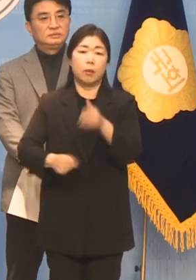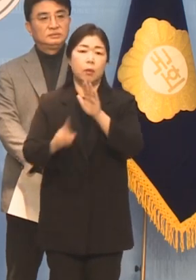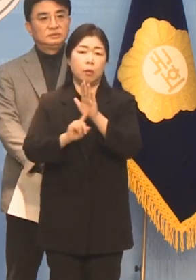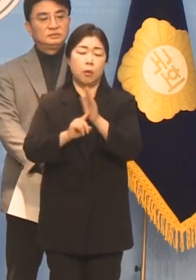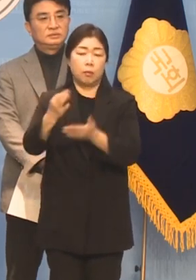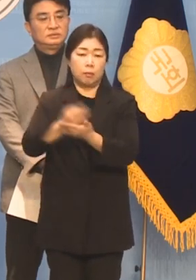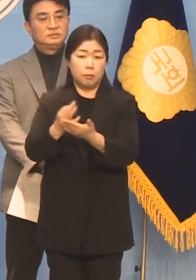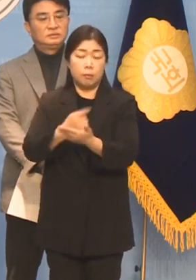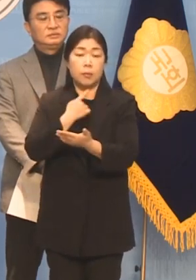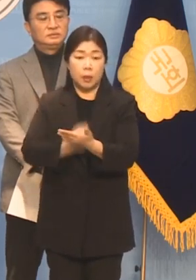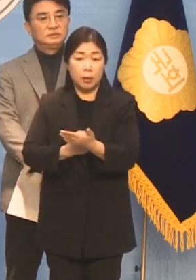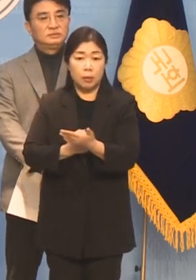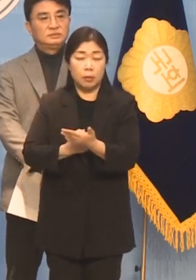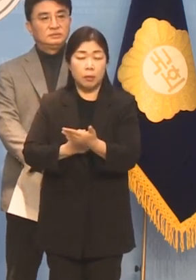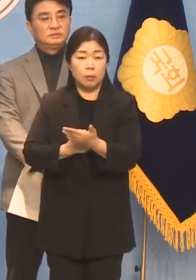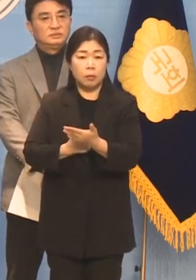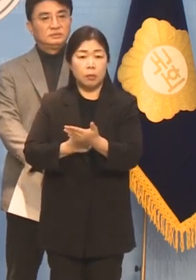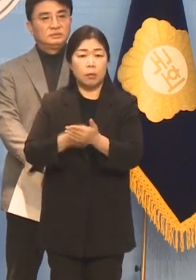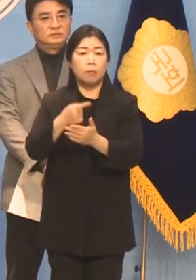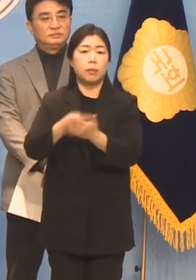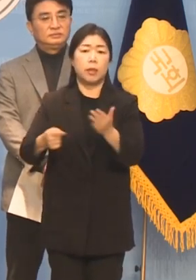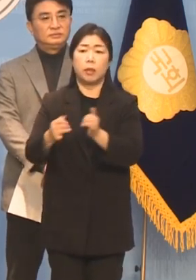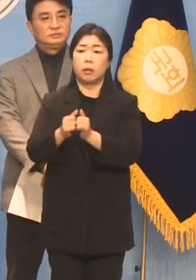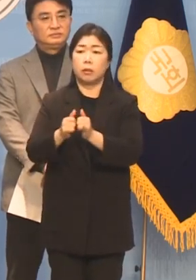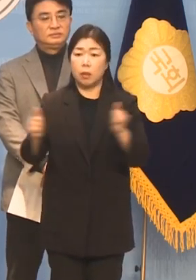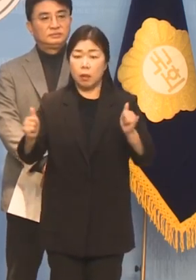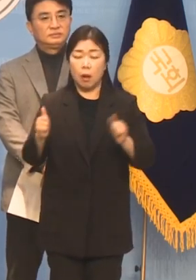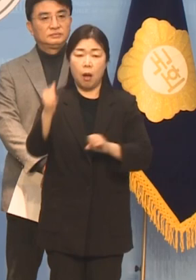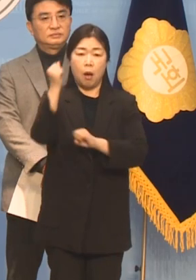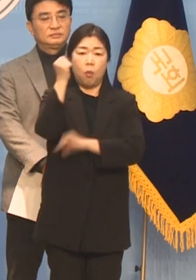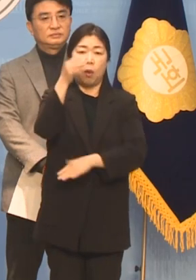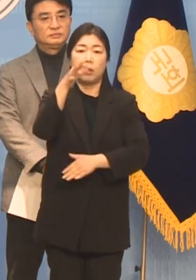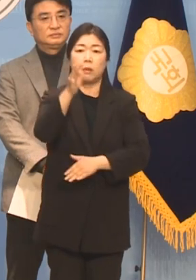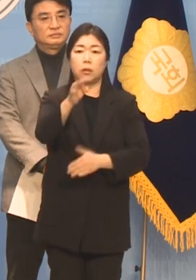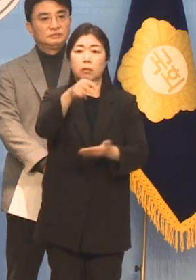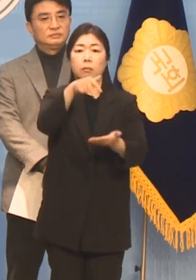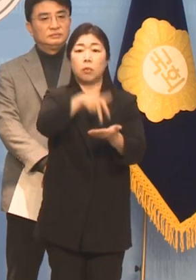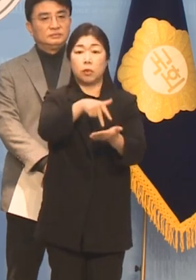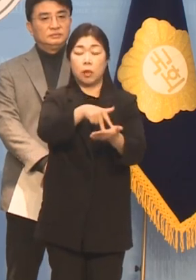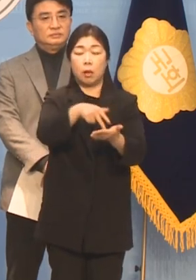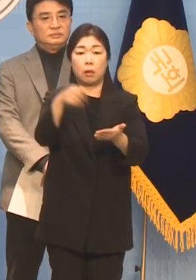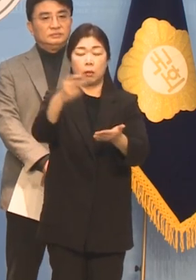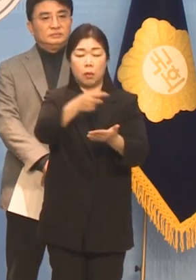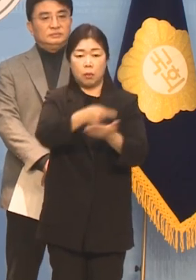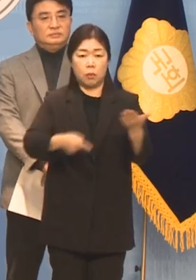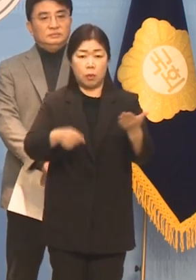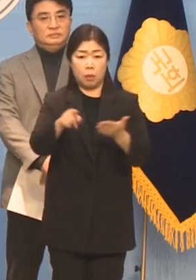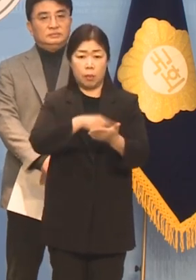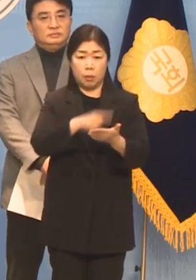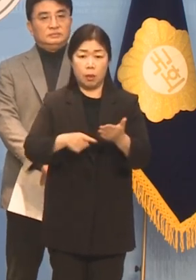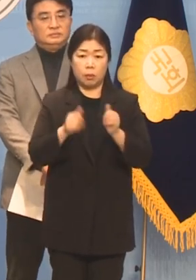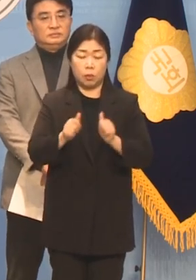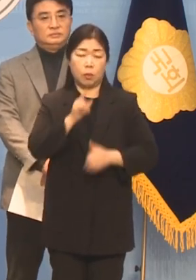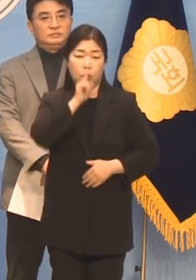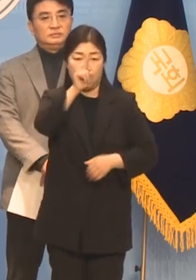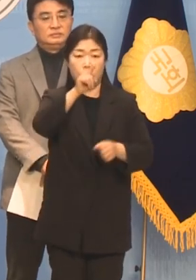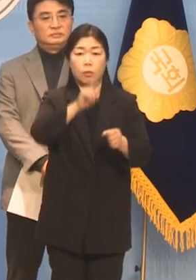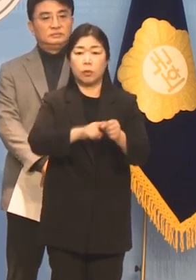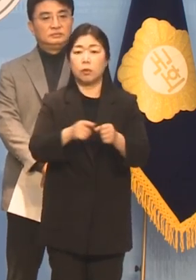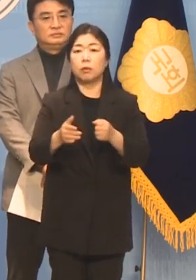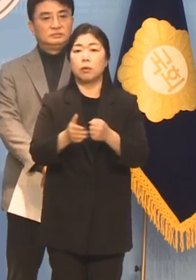판매해서 매수했던 피해자들에 대한 원금 보장 및 적절한 손해배상을 청구하기 위해서